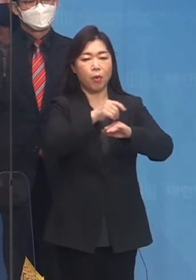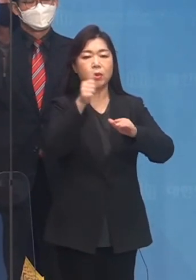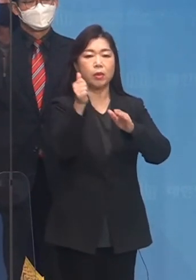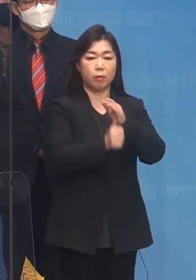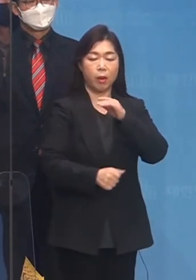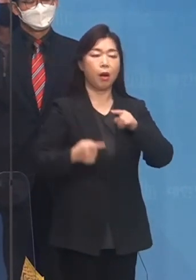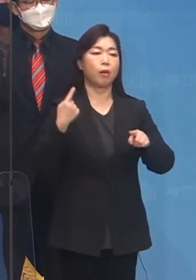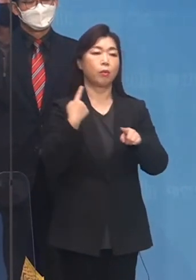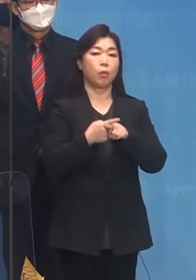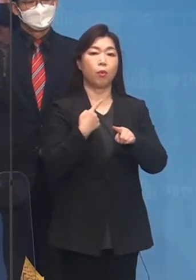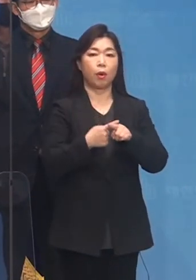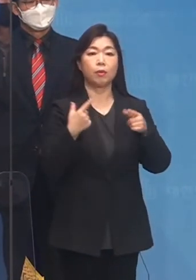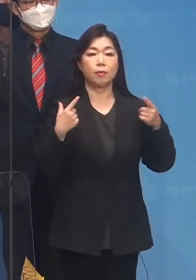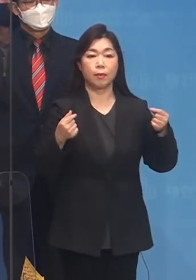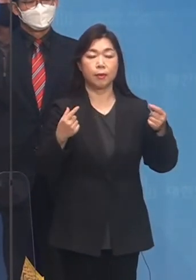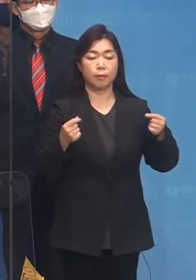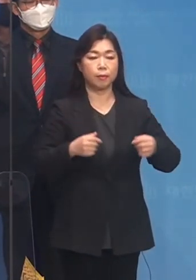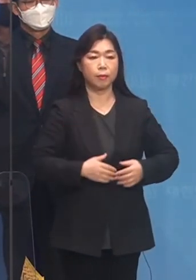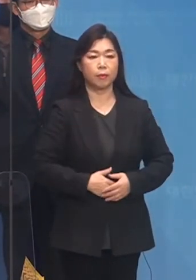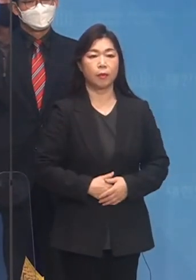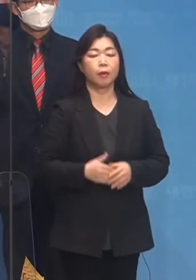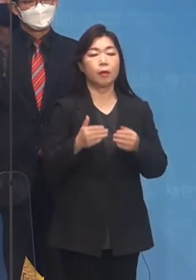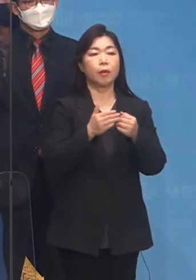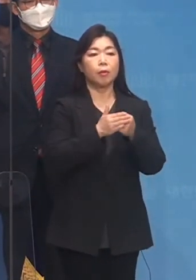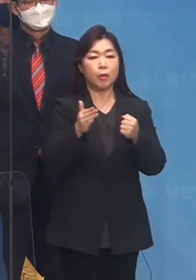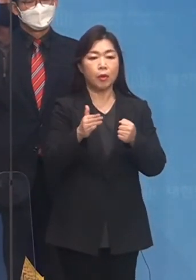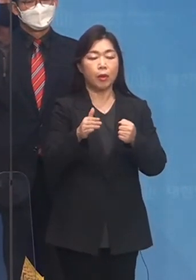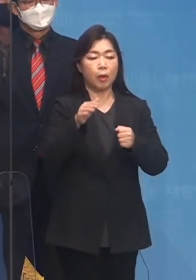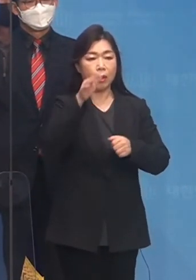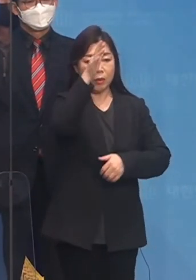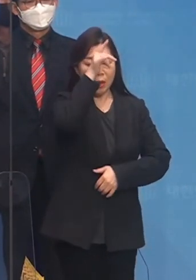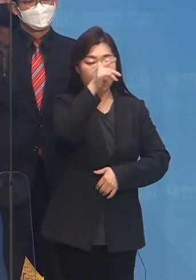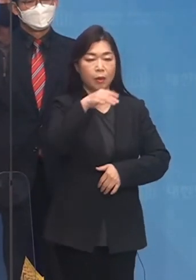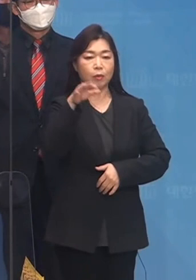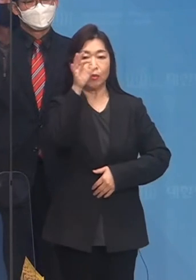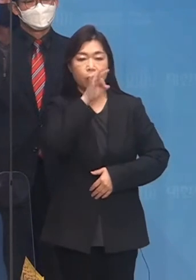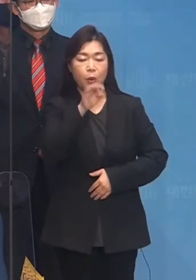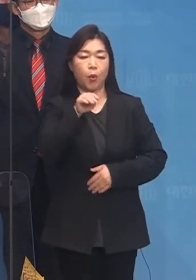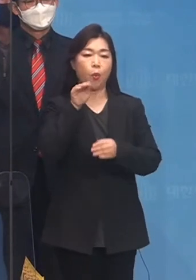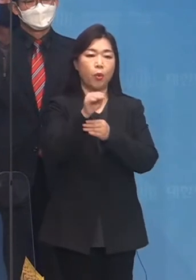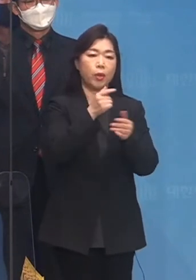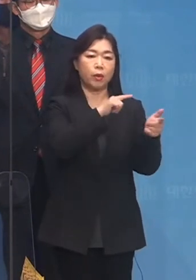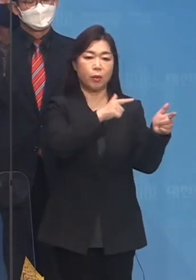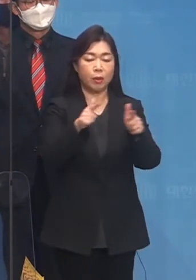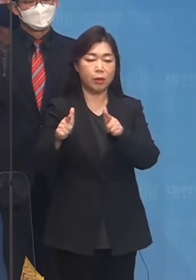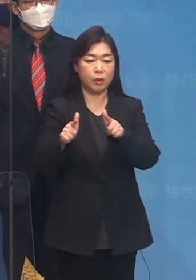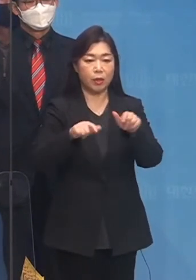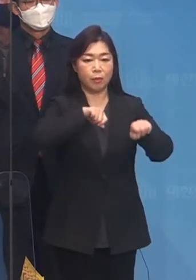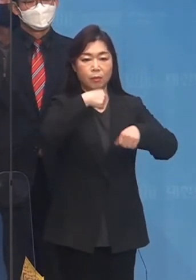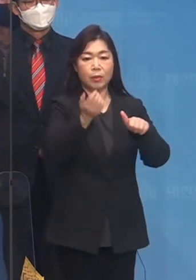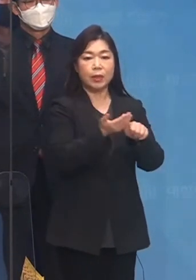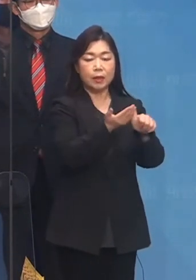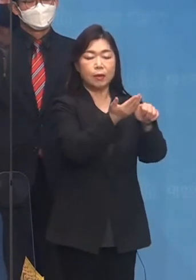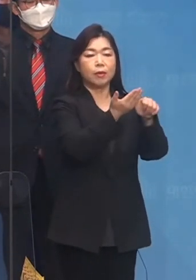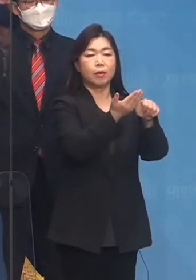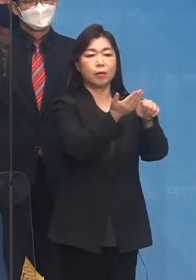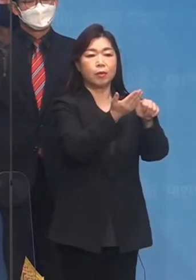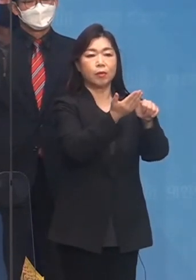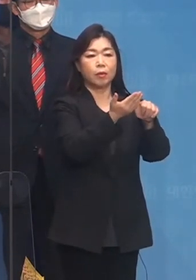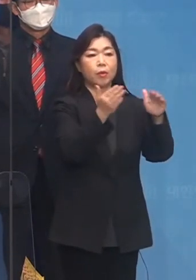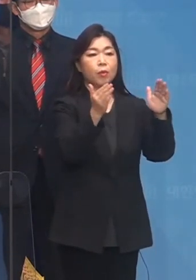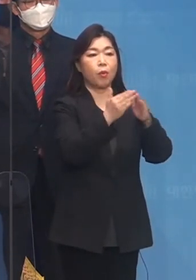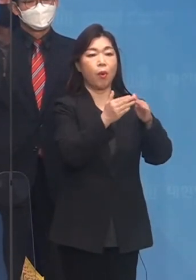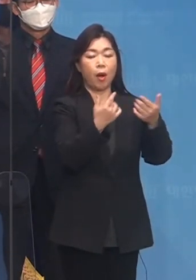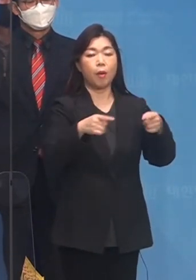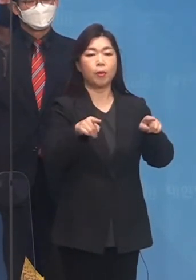것이나 다름이 없습니다. 이에 양계, 한돈, 오리 등 모든 축산농가와 함께